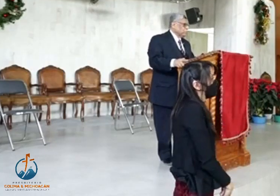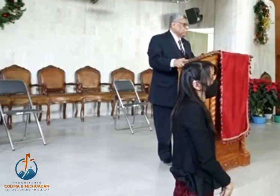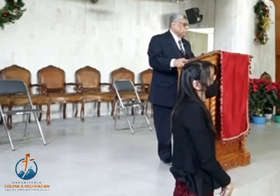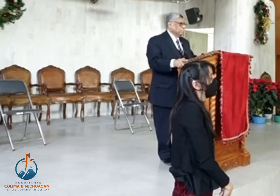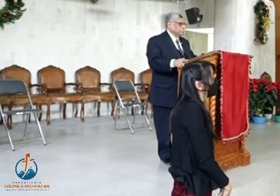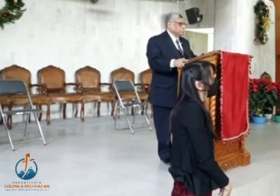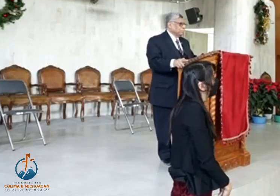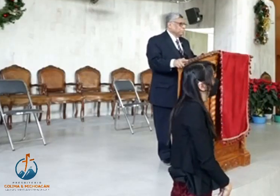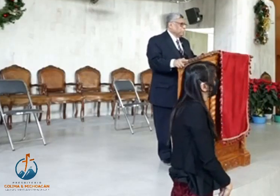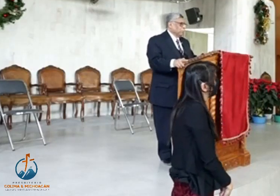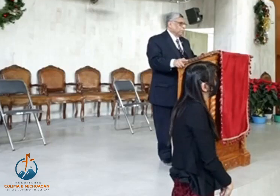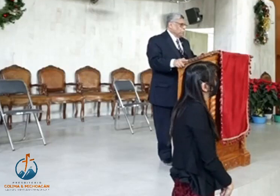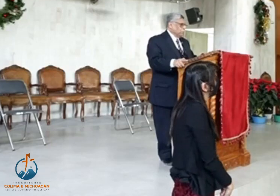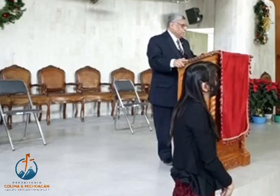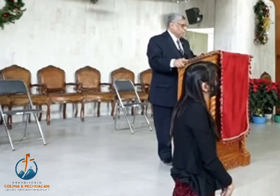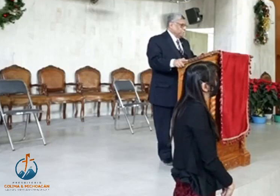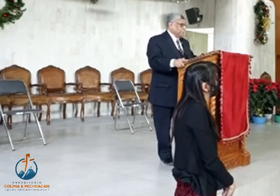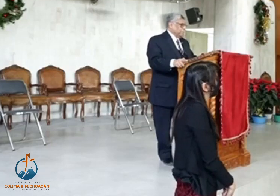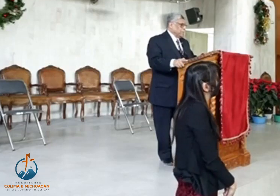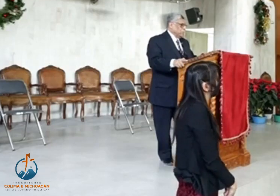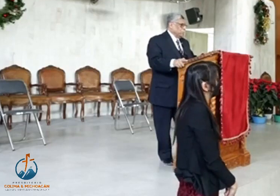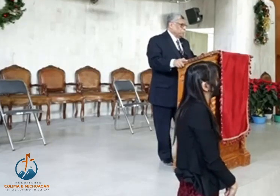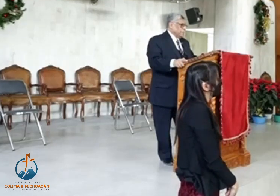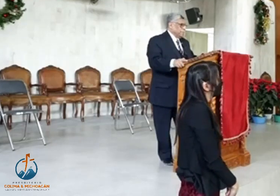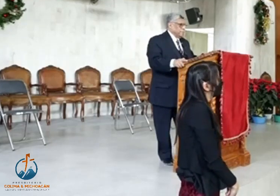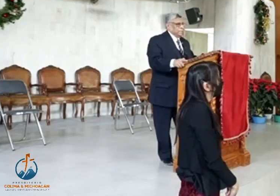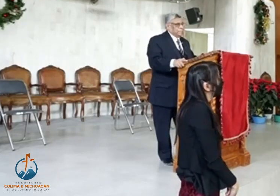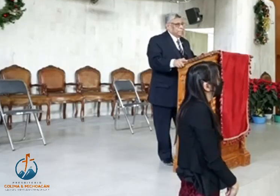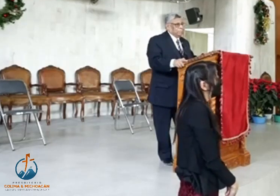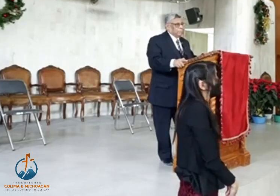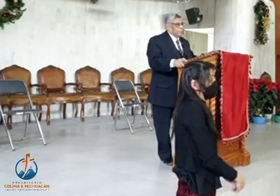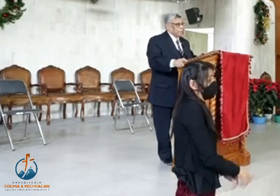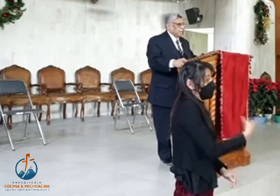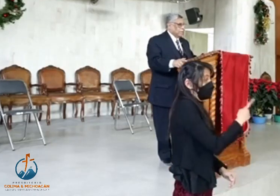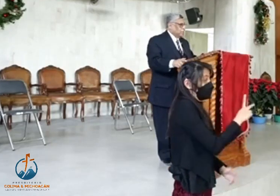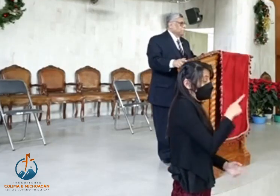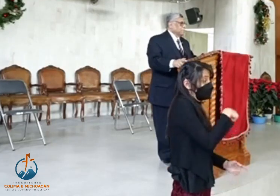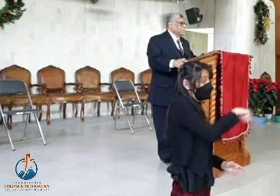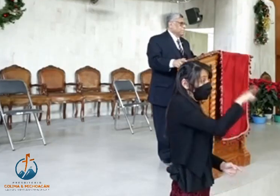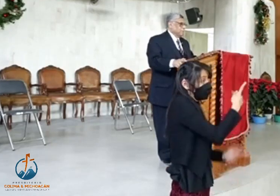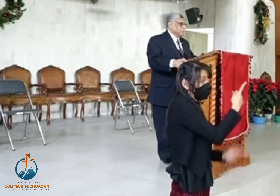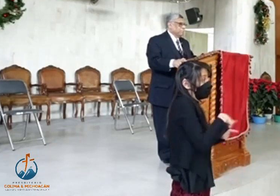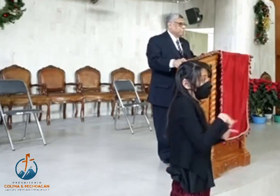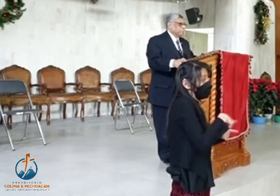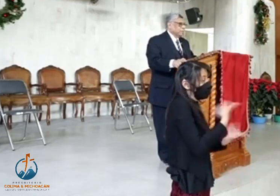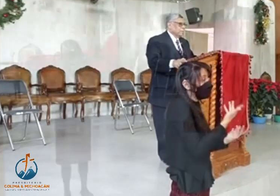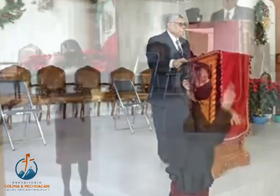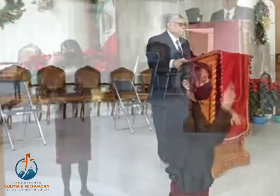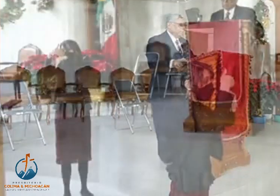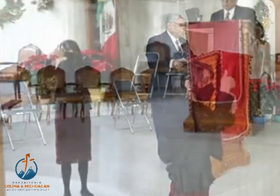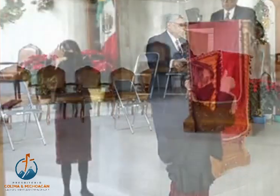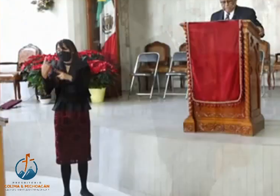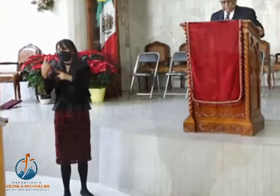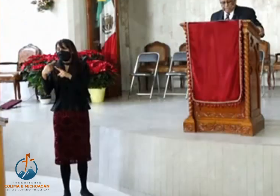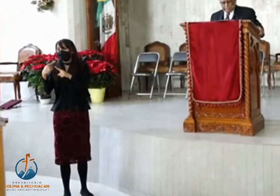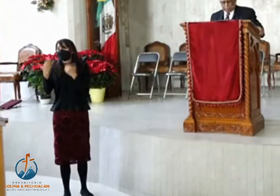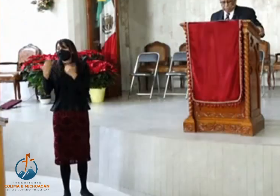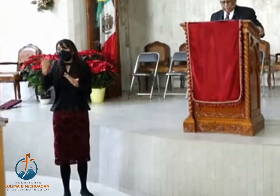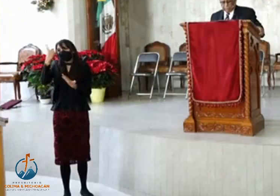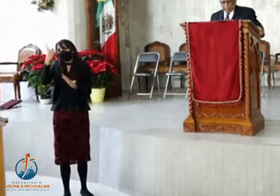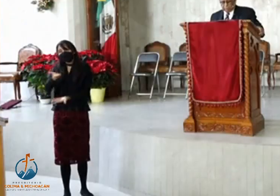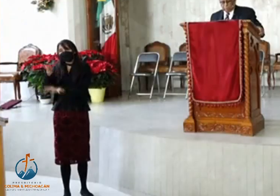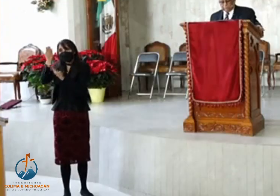Pero en el mesón no hay un lugar de privilegio para él. En un pesebre. Pero aún